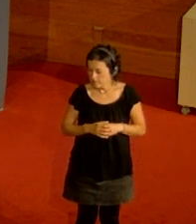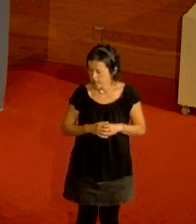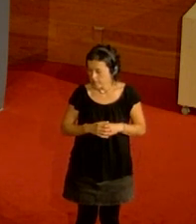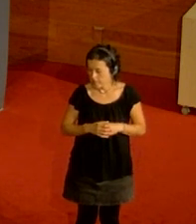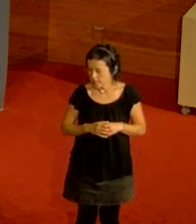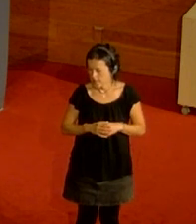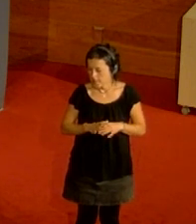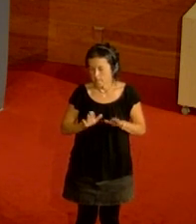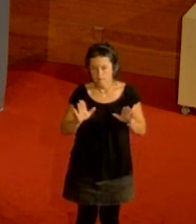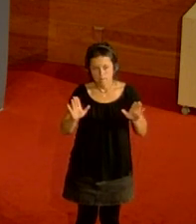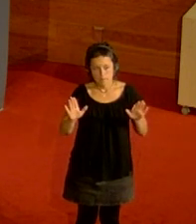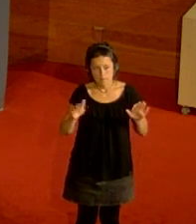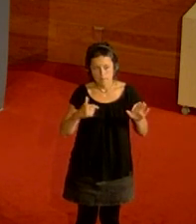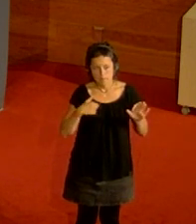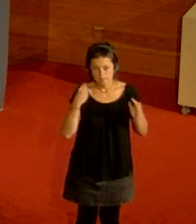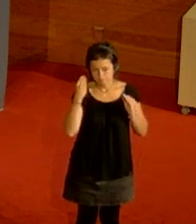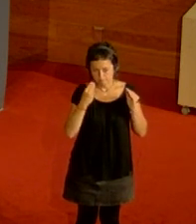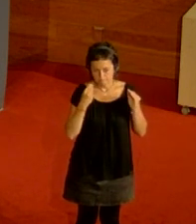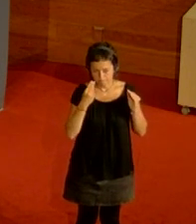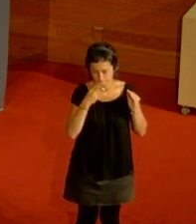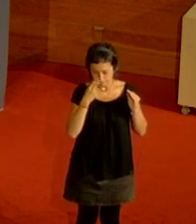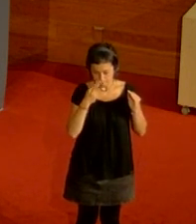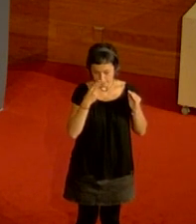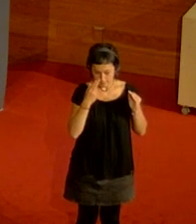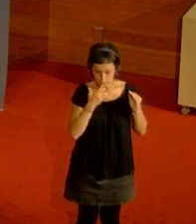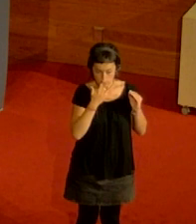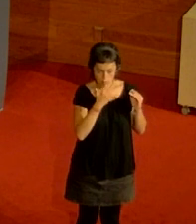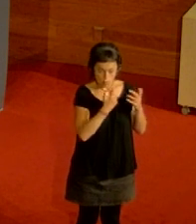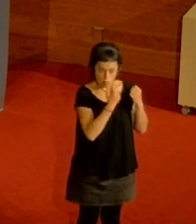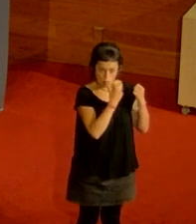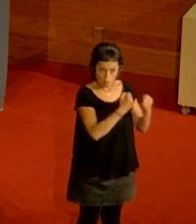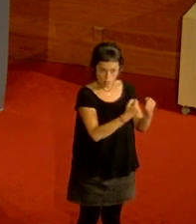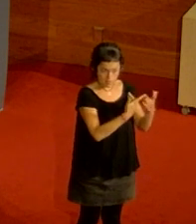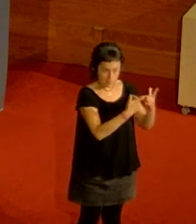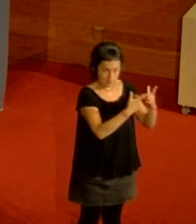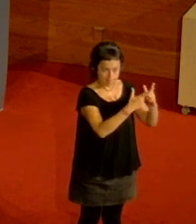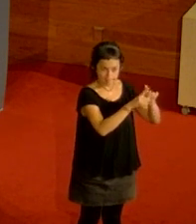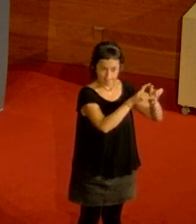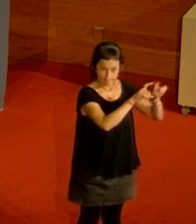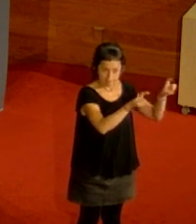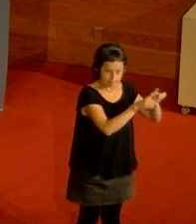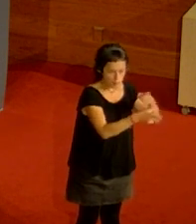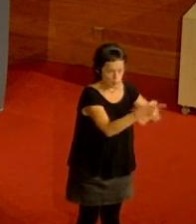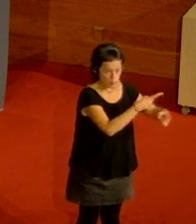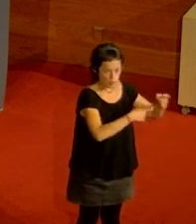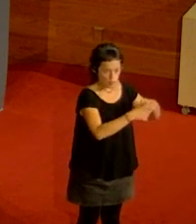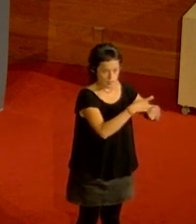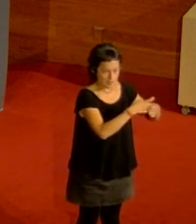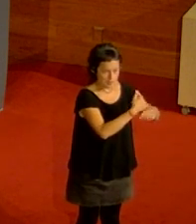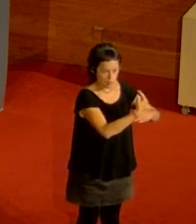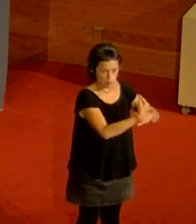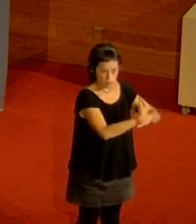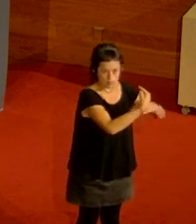interesante diferenciar cuándo estas fuerzas vienen de fuera cuando es el mercado el que anima a que compartamos todo lo